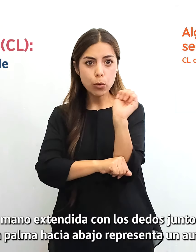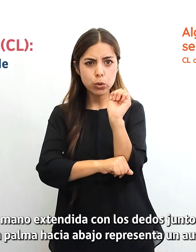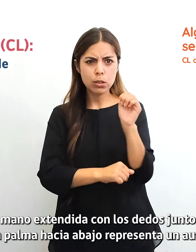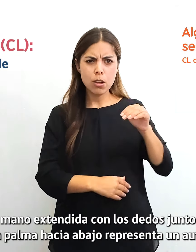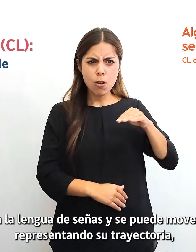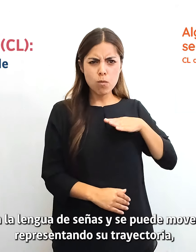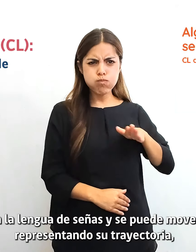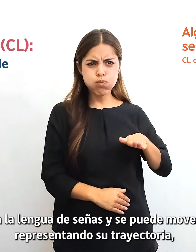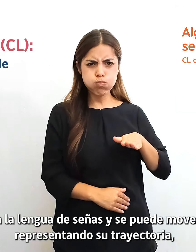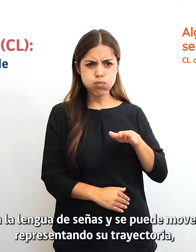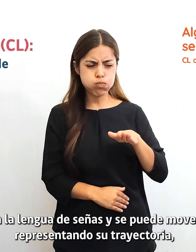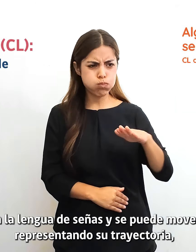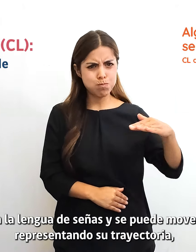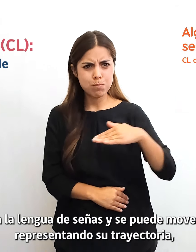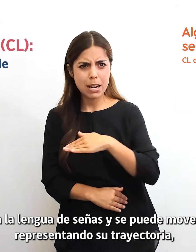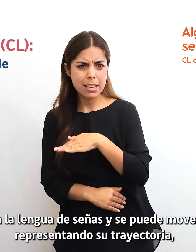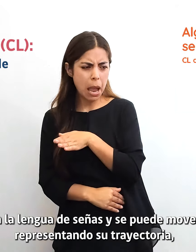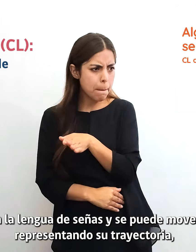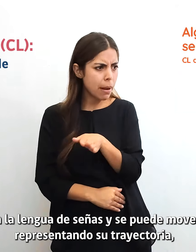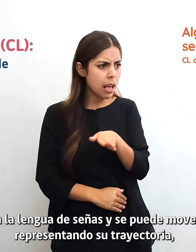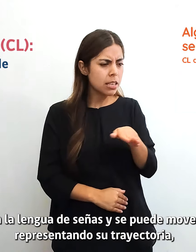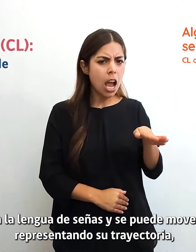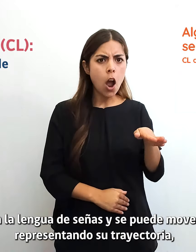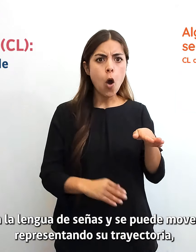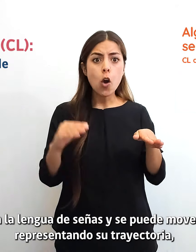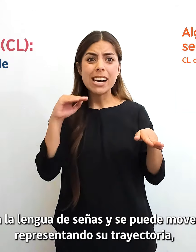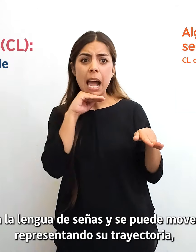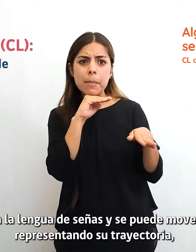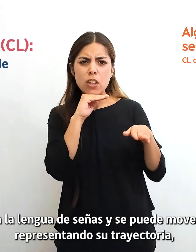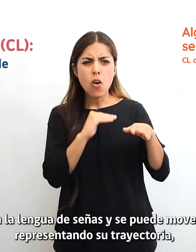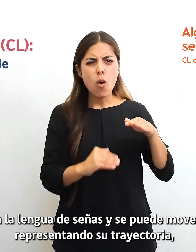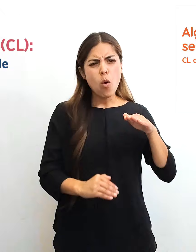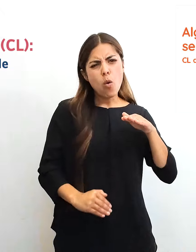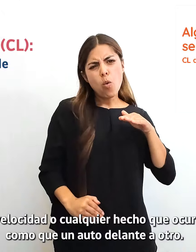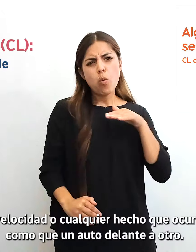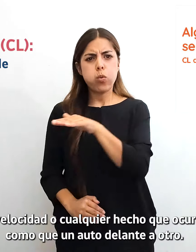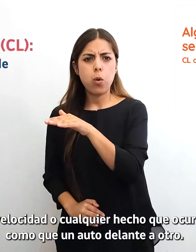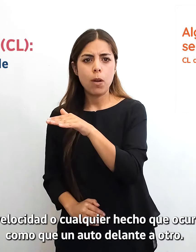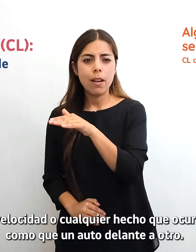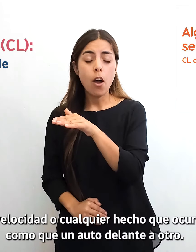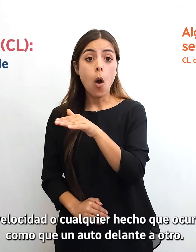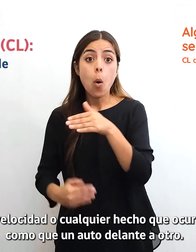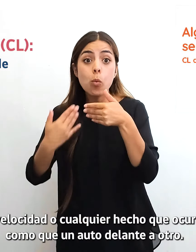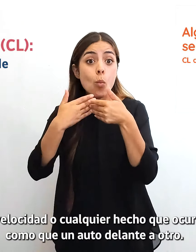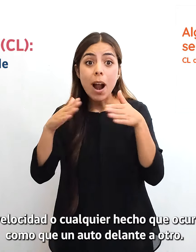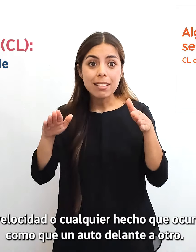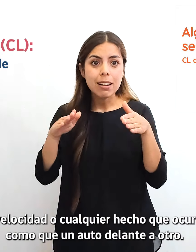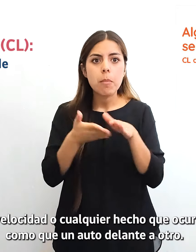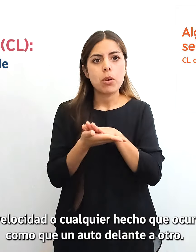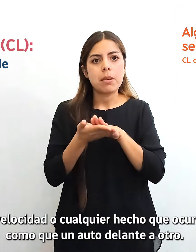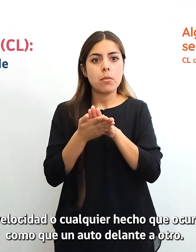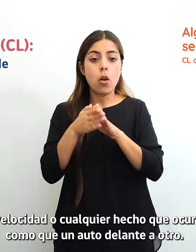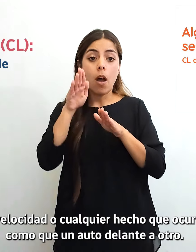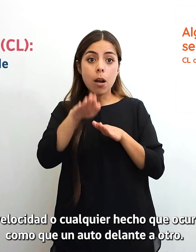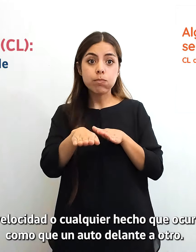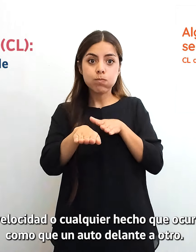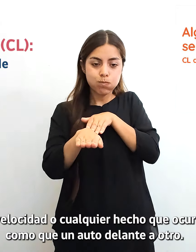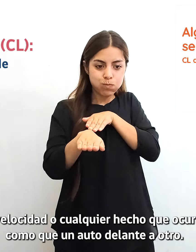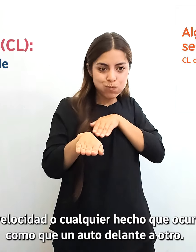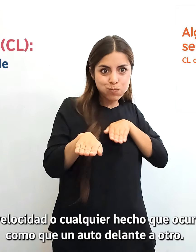un auto en la lengua de señas y se puede mover representando su trayectoria, su velocidad o cualquier hecho que ocurra, como que un auto